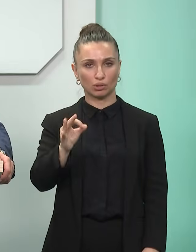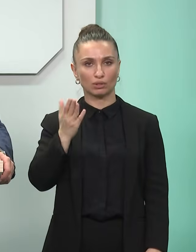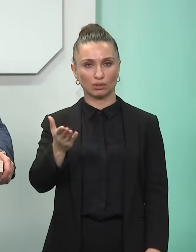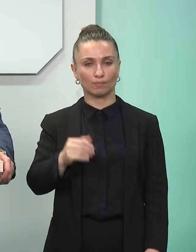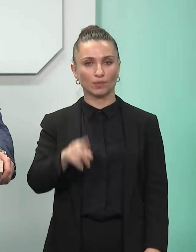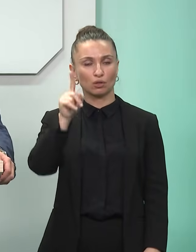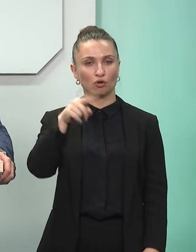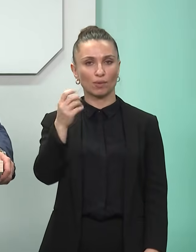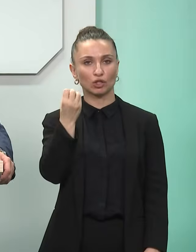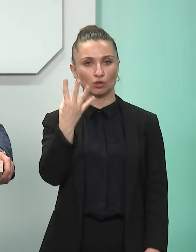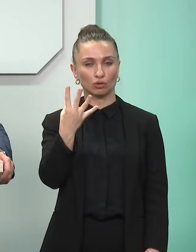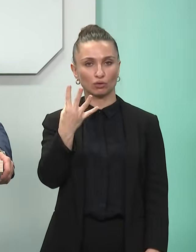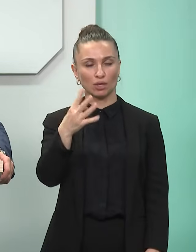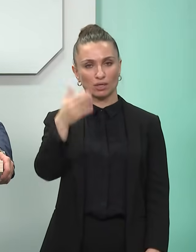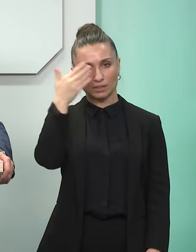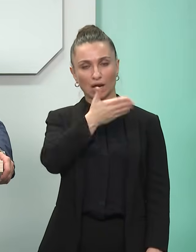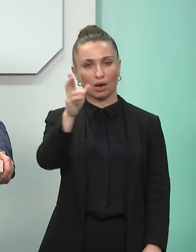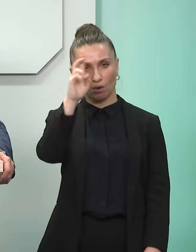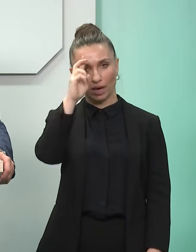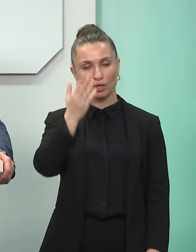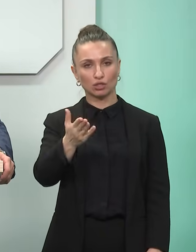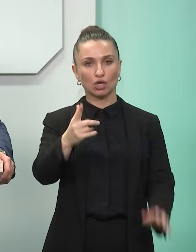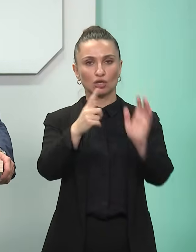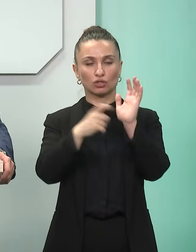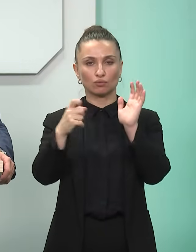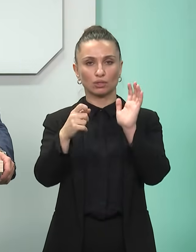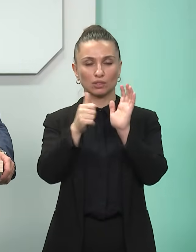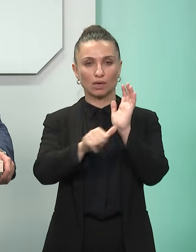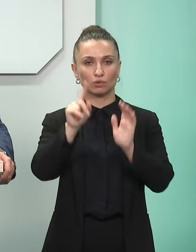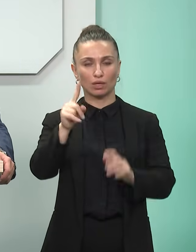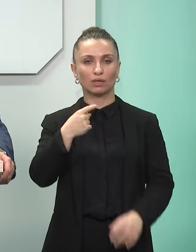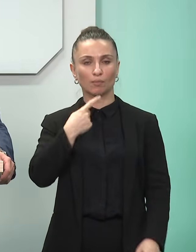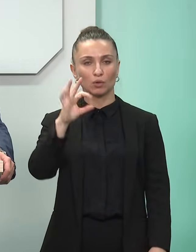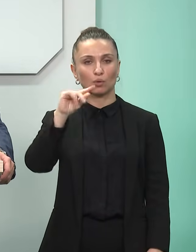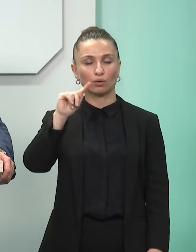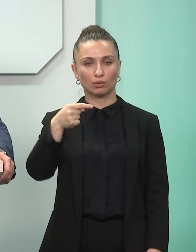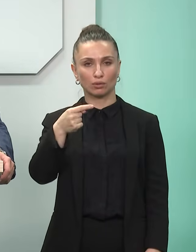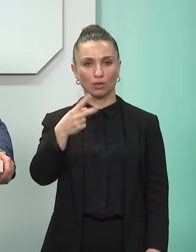0,64%. ნომერი 14 სახალხო ხელისუფლება 761 ხმა